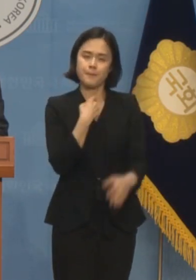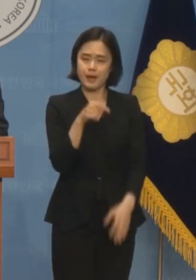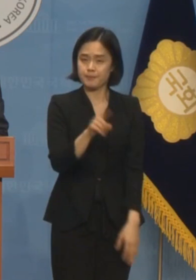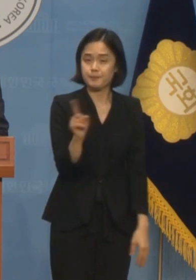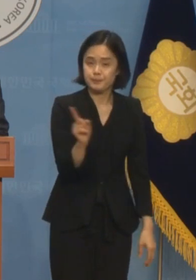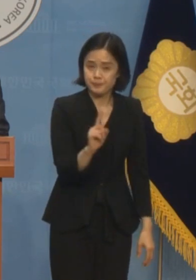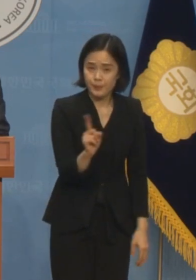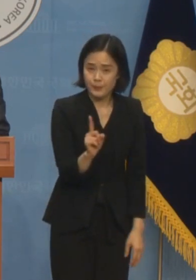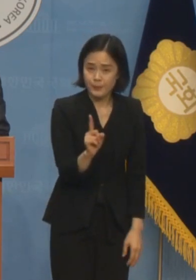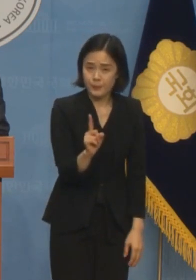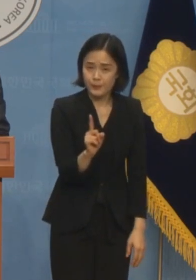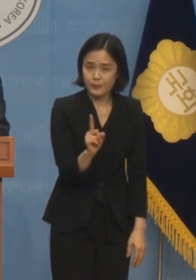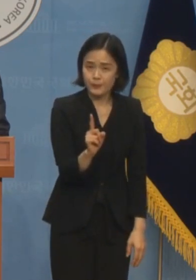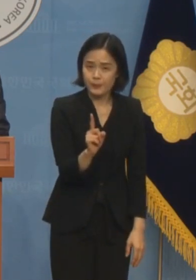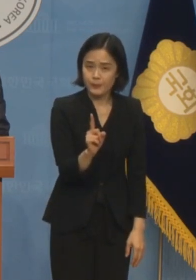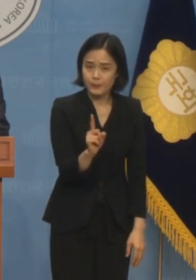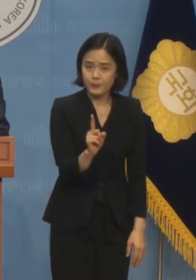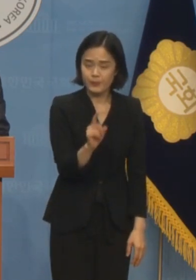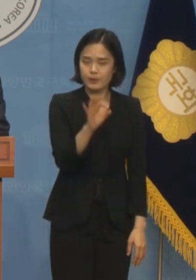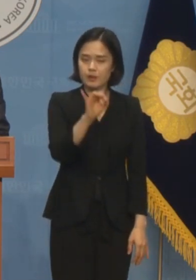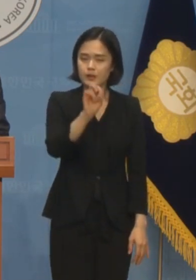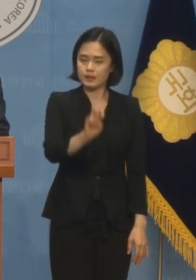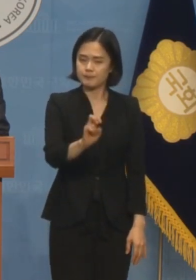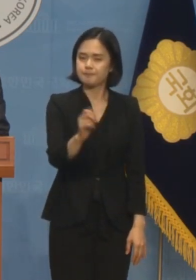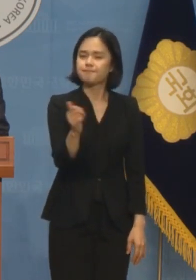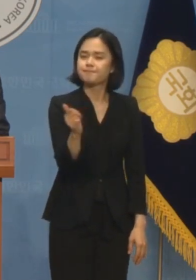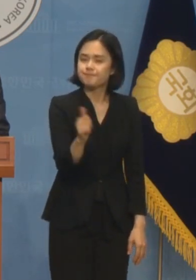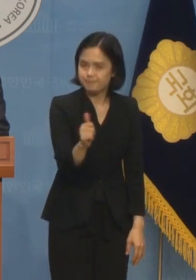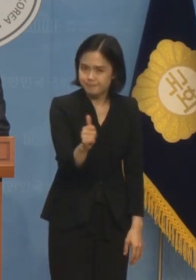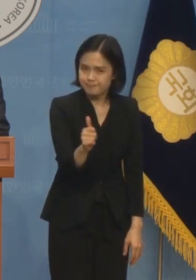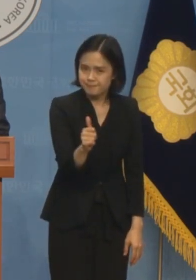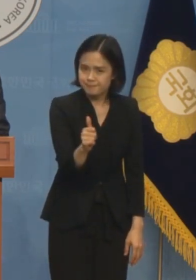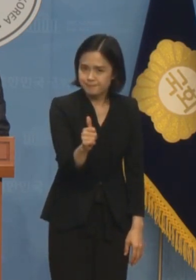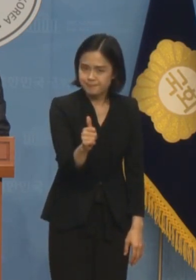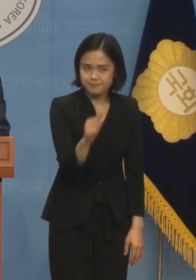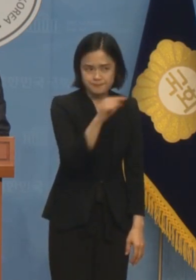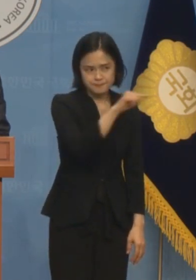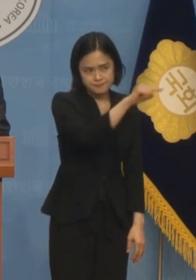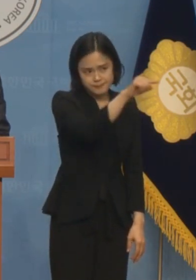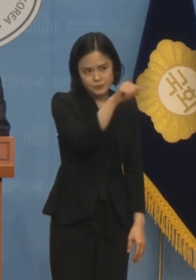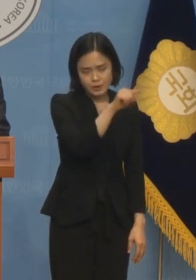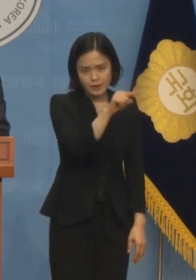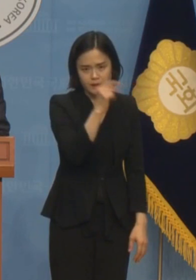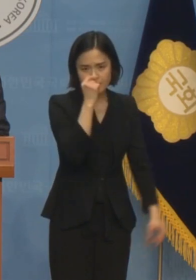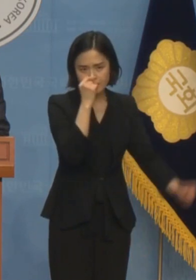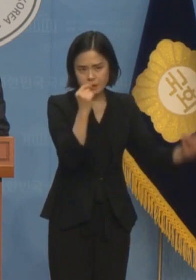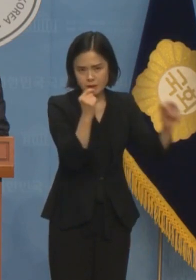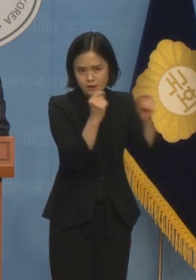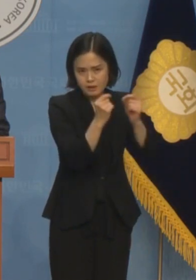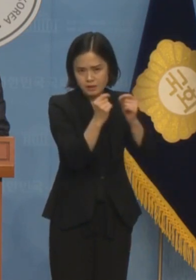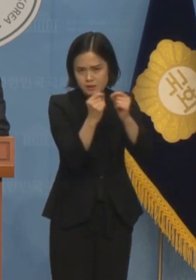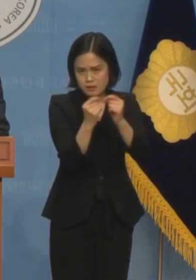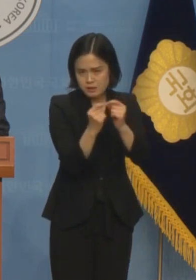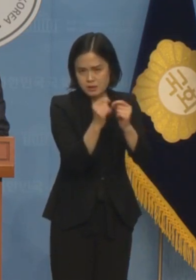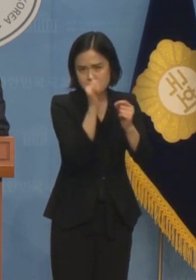중 누군가는 임성근 사단장과 긴밀한 관계를 맺고 있었다는